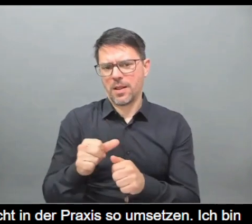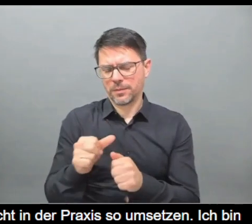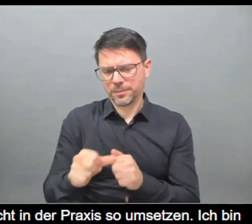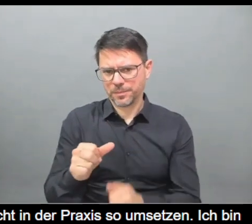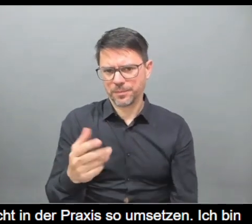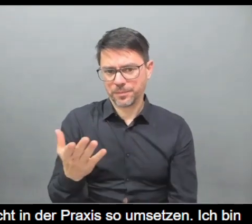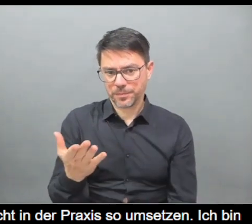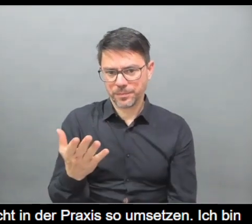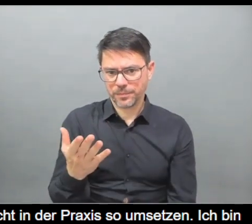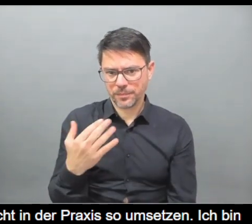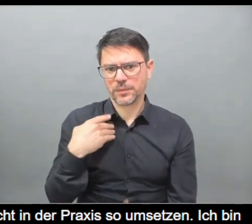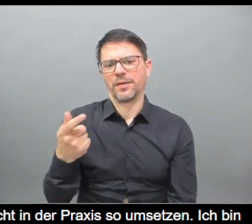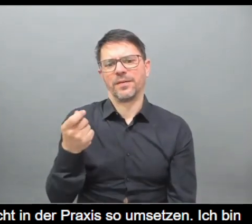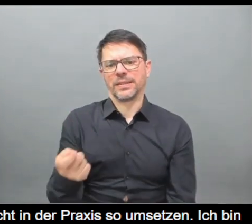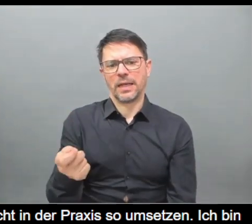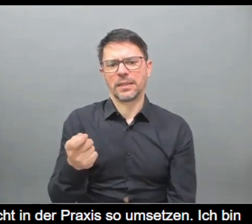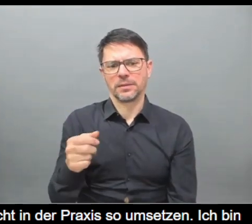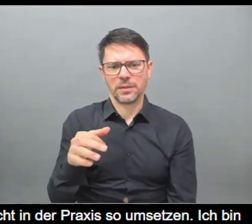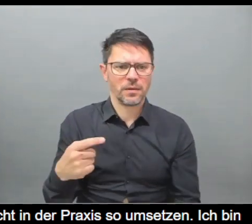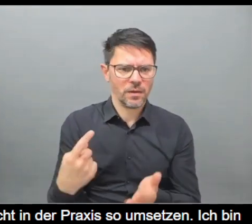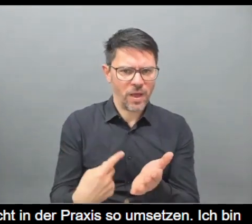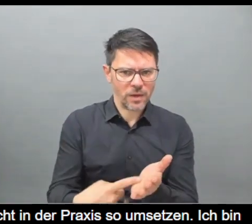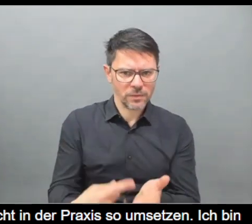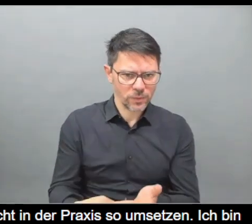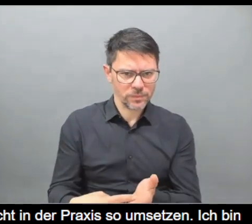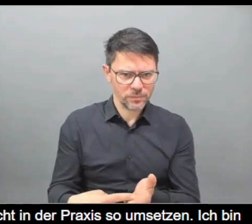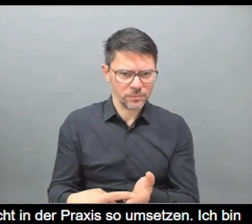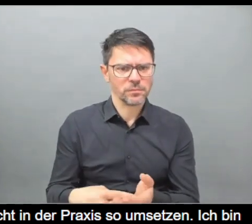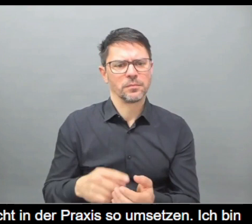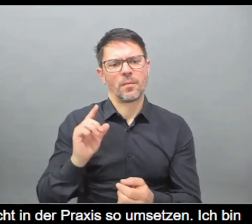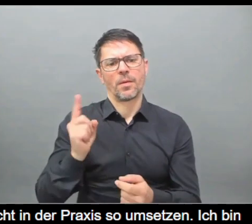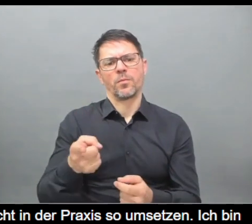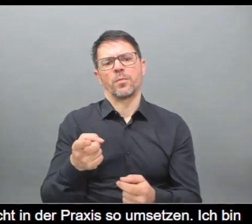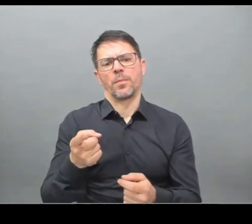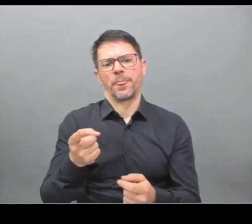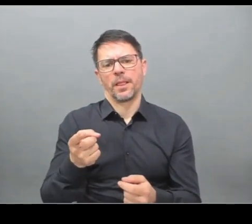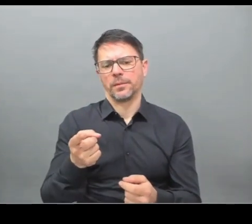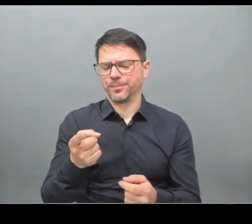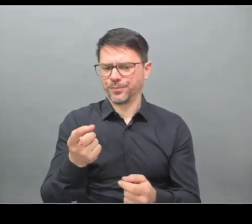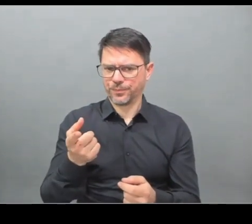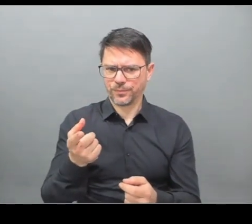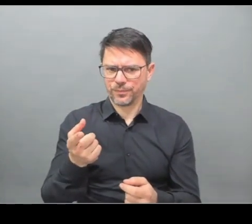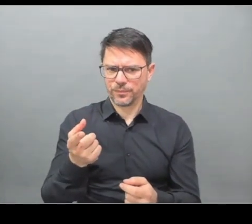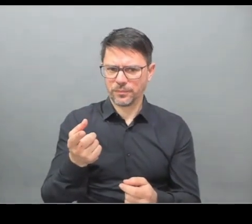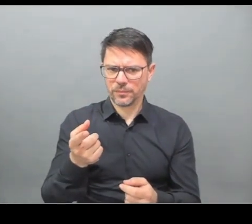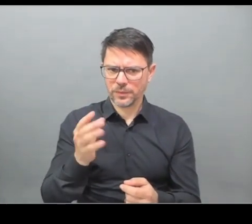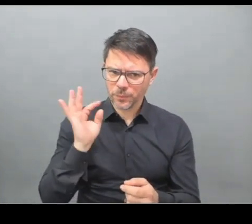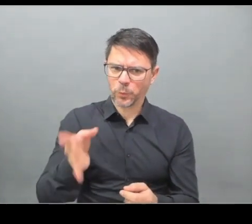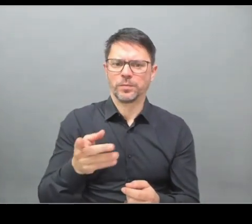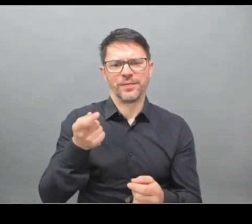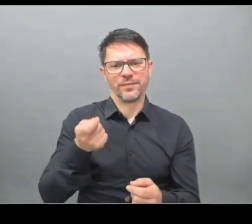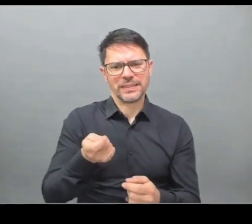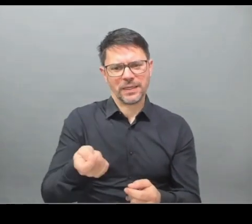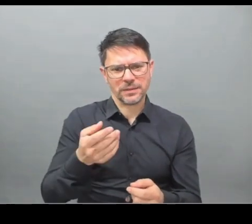oder eine Erlössteigerung von 2,3 Prozent bekommen. Sie wissen alle, wie die Inflation war. Dieses Jahr von 4 Prozent. Sie wissen auch, wie die